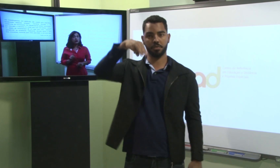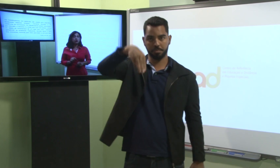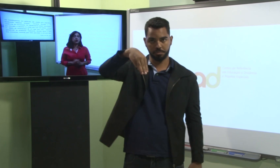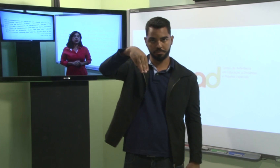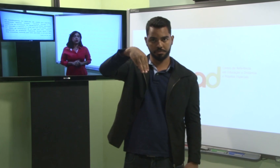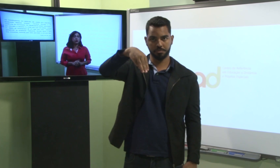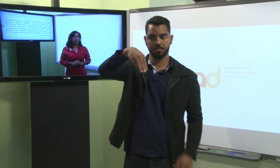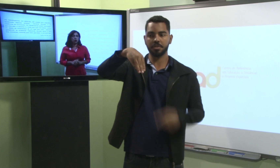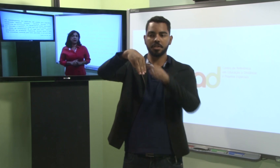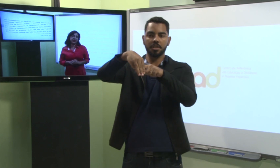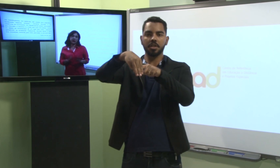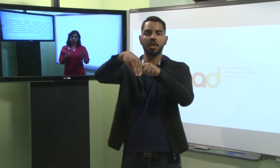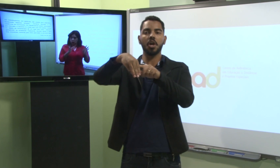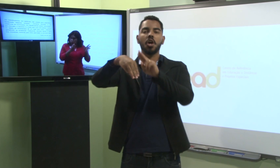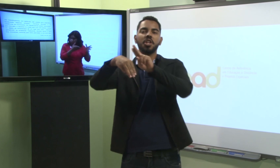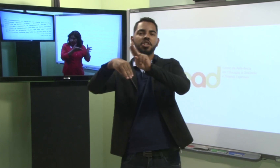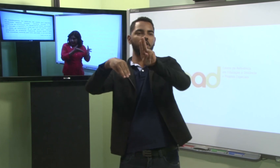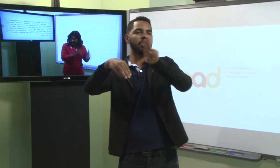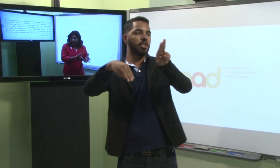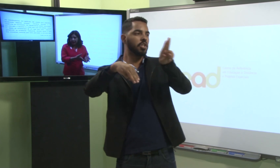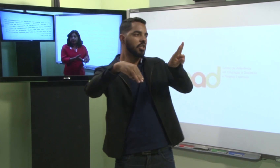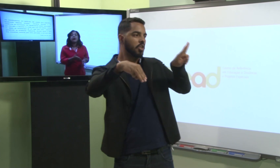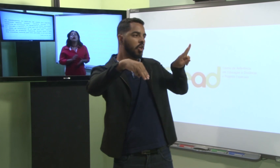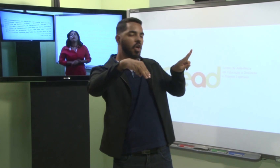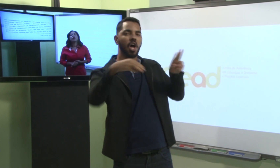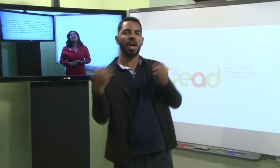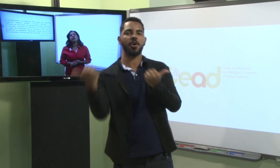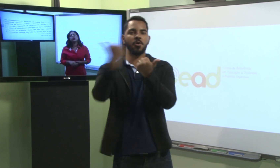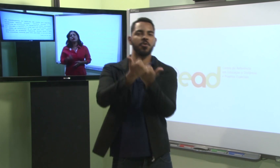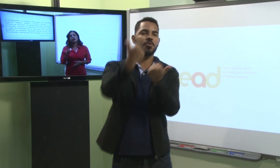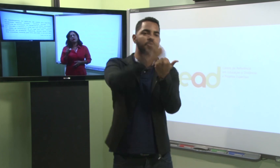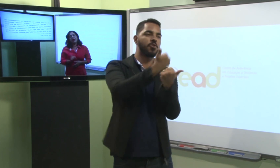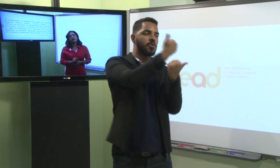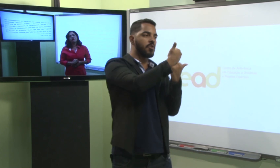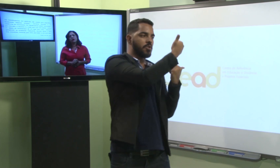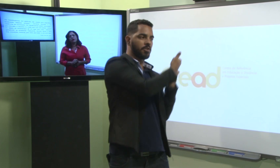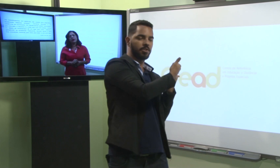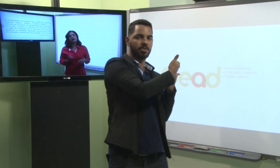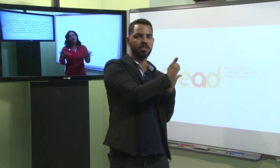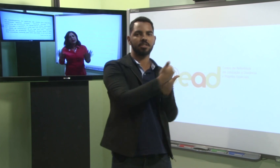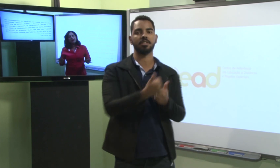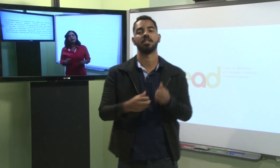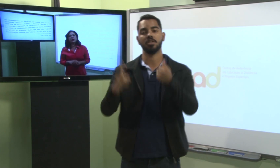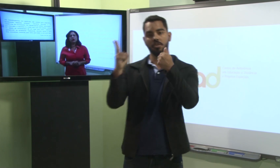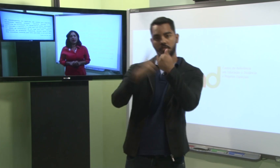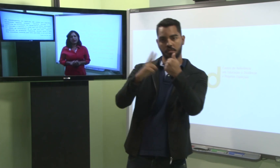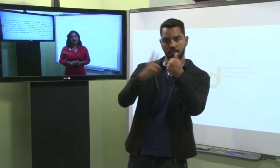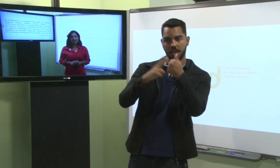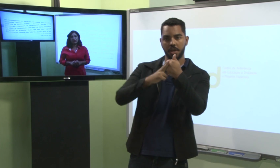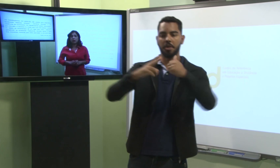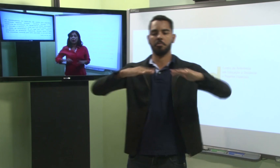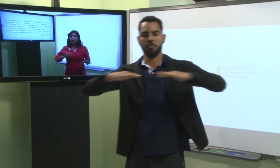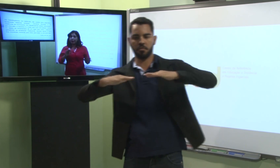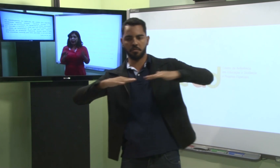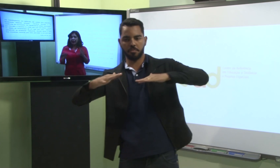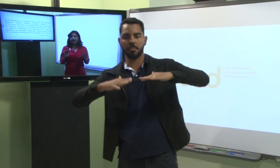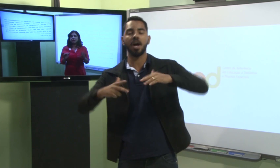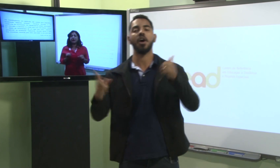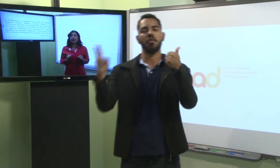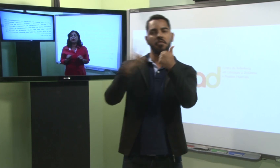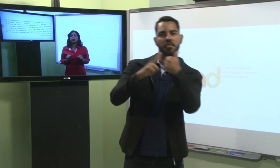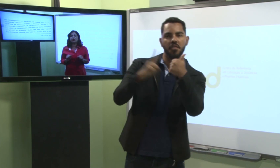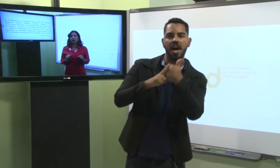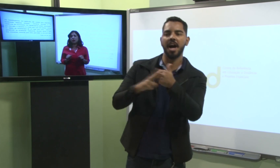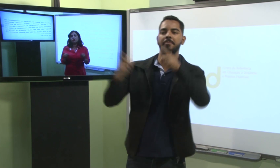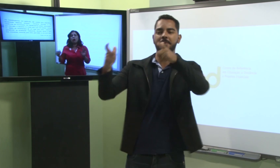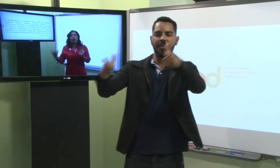que substituem o nome que os precedem, podem vir junto aos verbos de movimento e também de localização, para